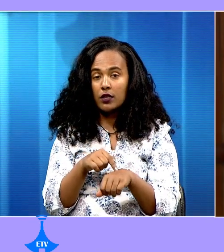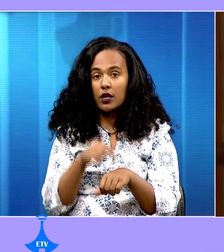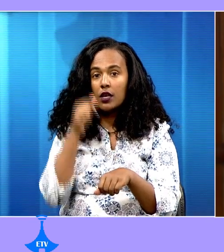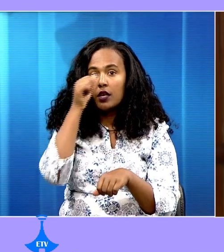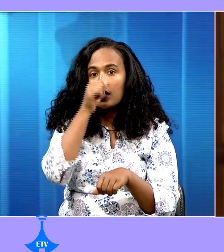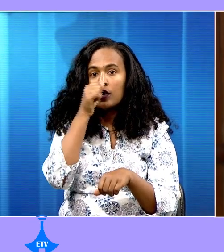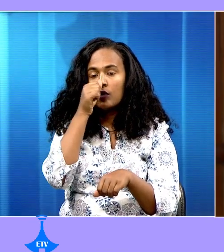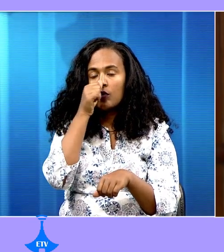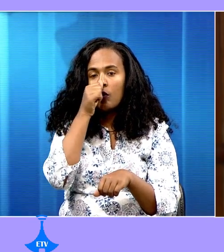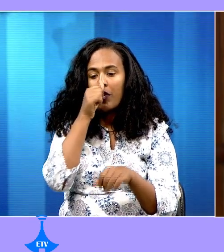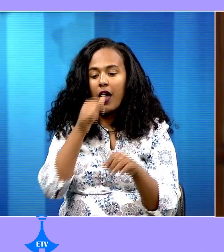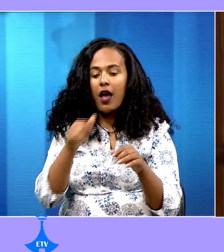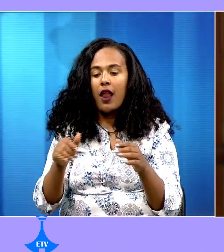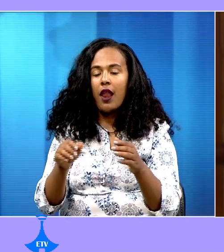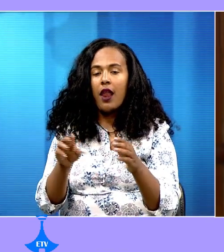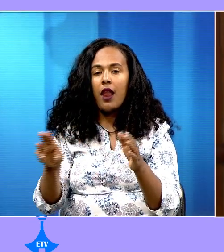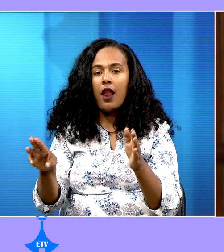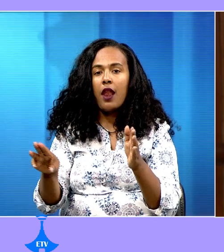ኢትዮጵያ ላንድ ሎክድ ነች።